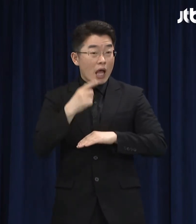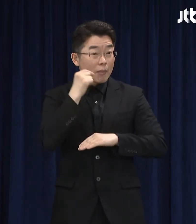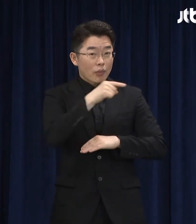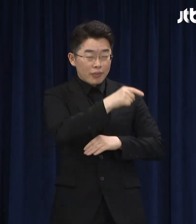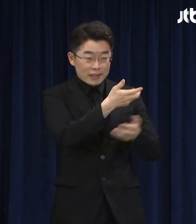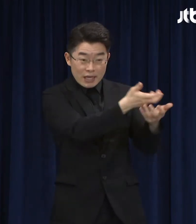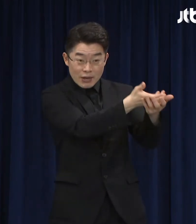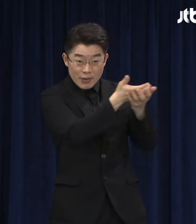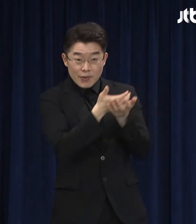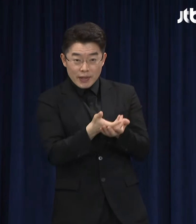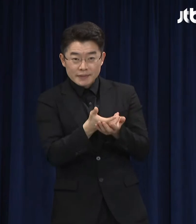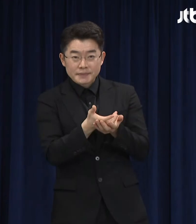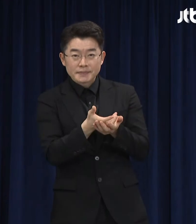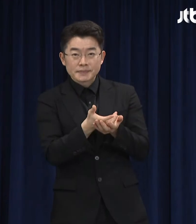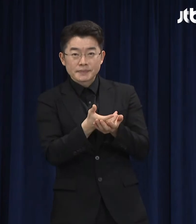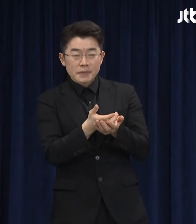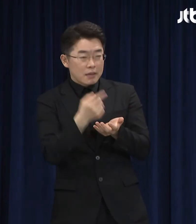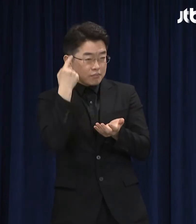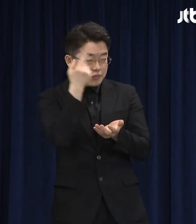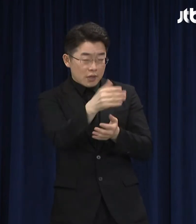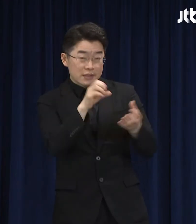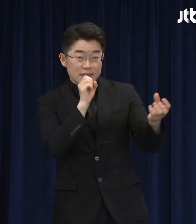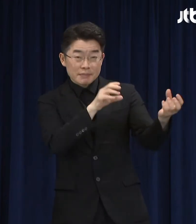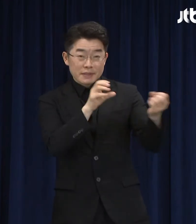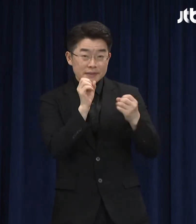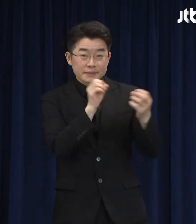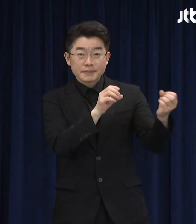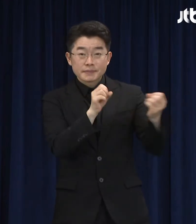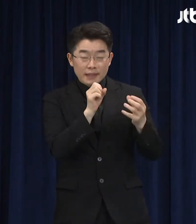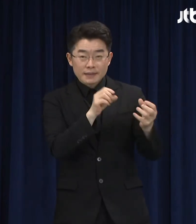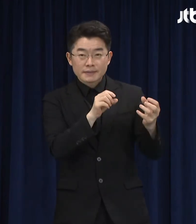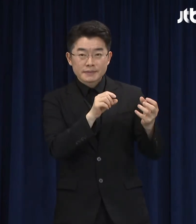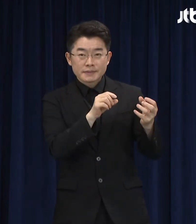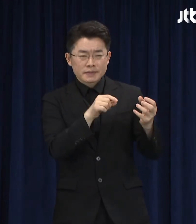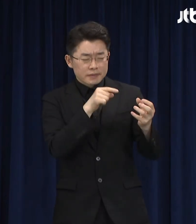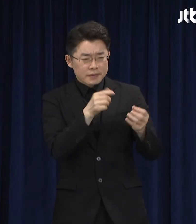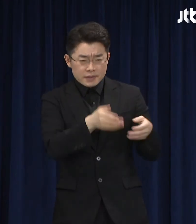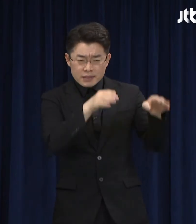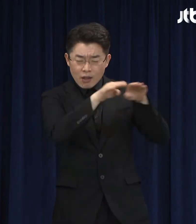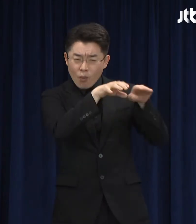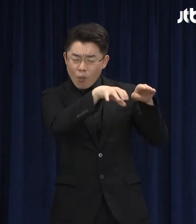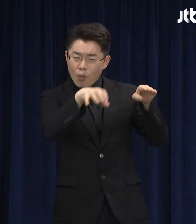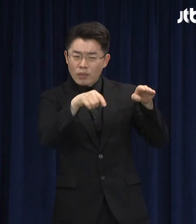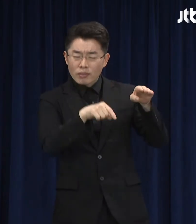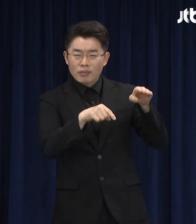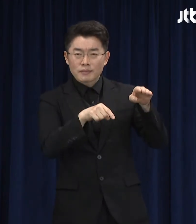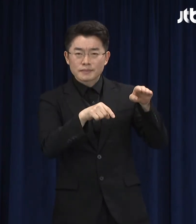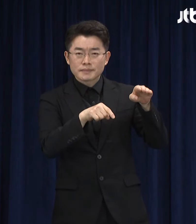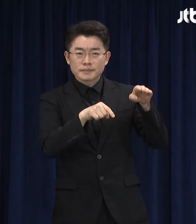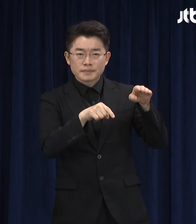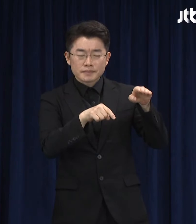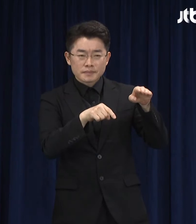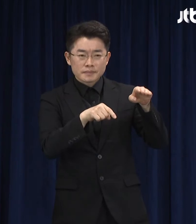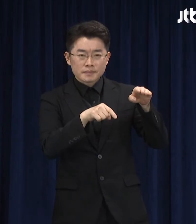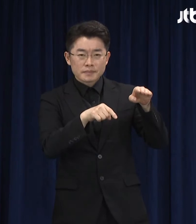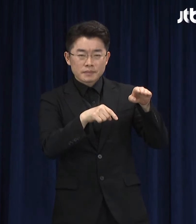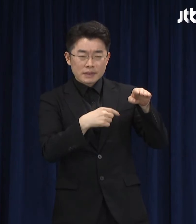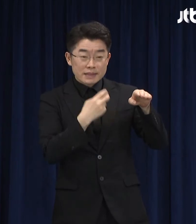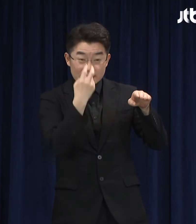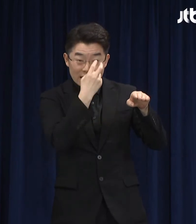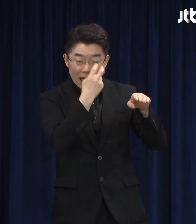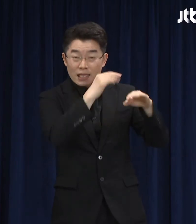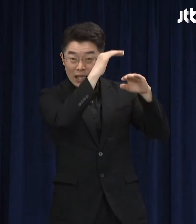측과의 계속적인 질의응답을 통해서 설비별로 그리고 분야별로 분석 확인